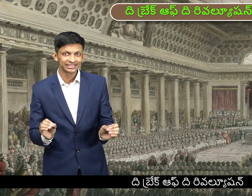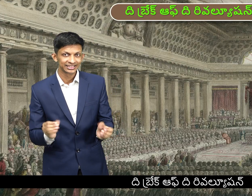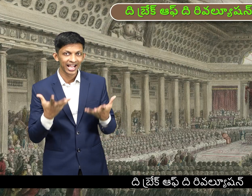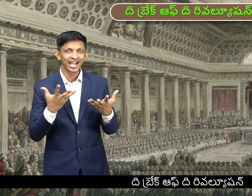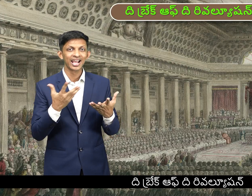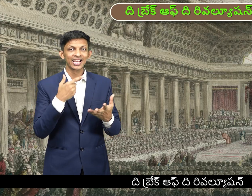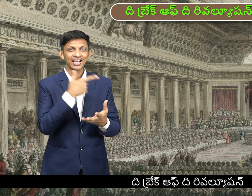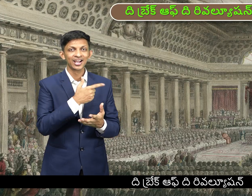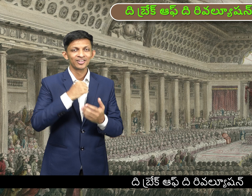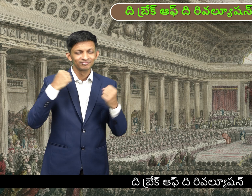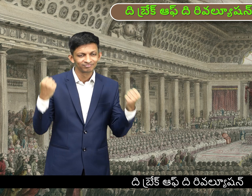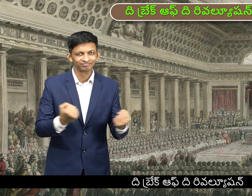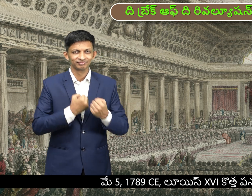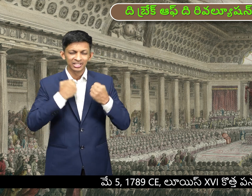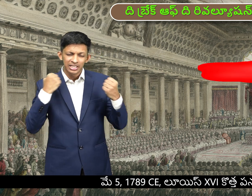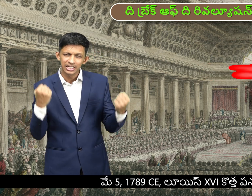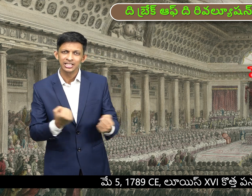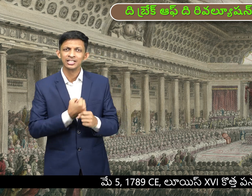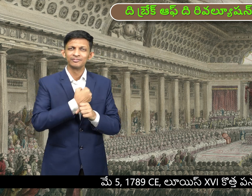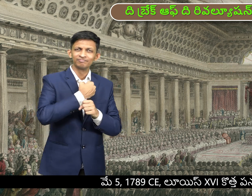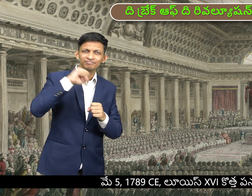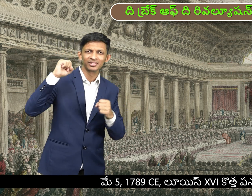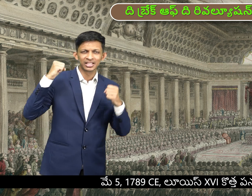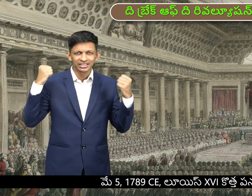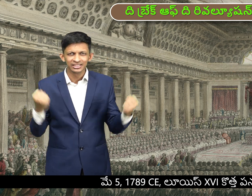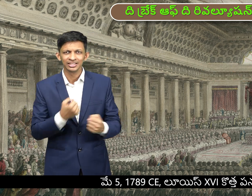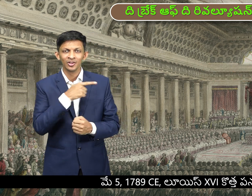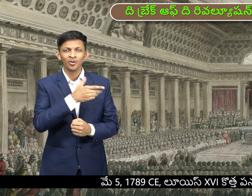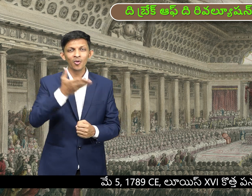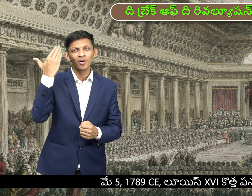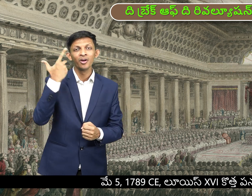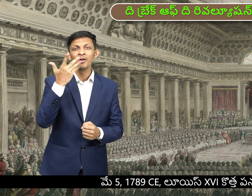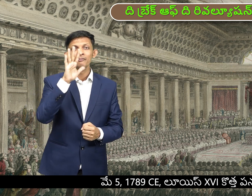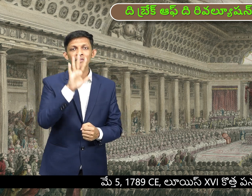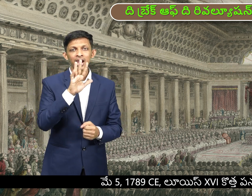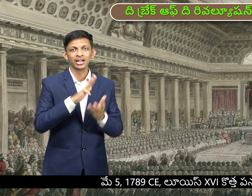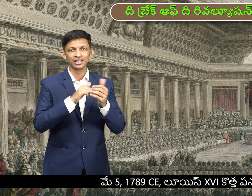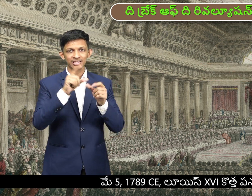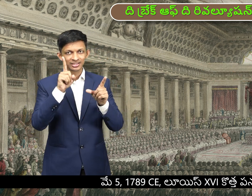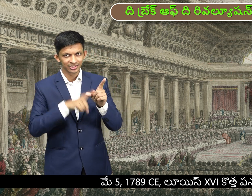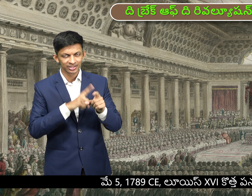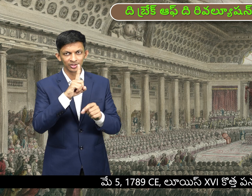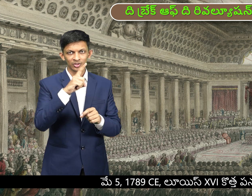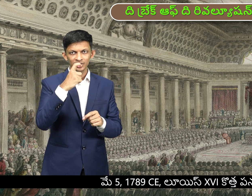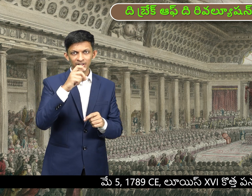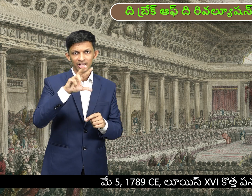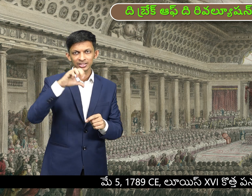ది బ్రేక్ ఆఫ్ ది రెవల్యూషన్, మే 5, 1789 సిఈ లూయిస్ 17 కొత్త